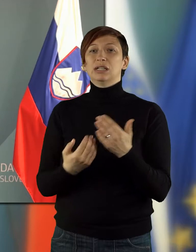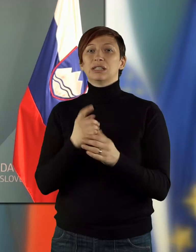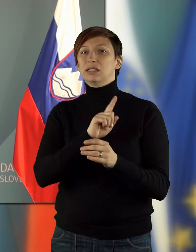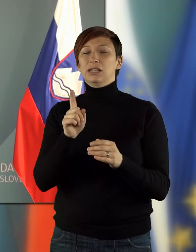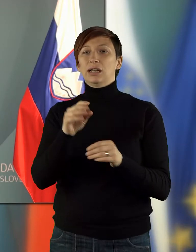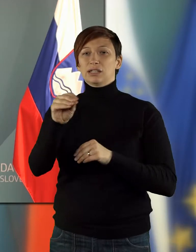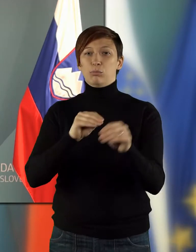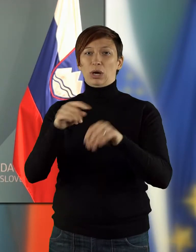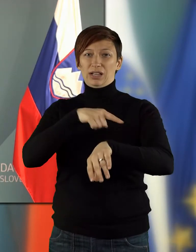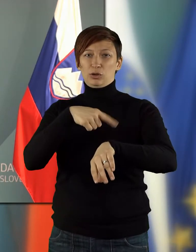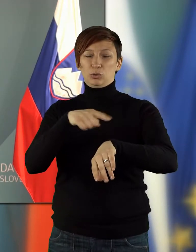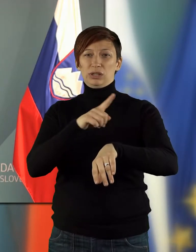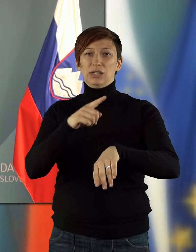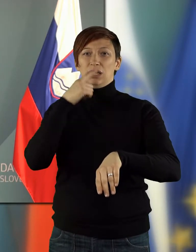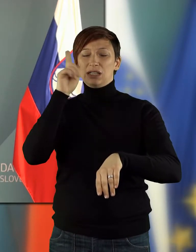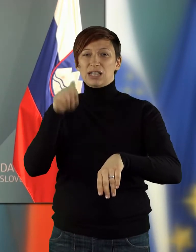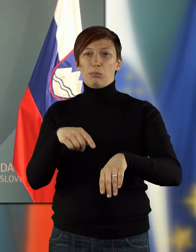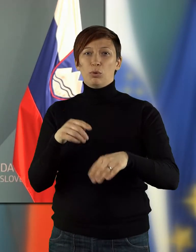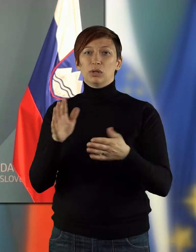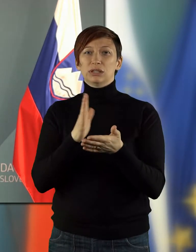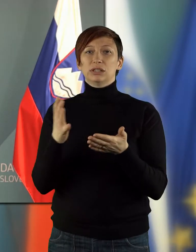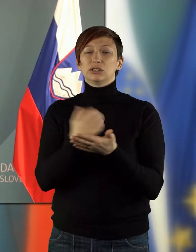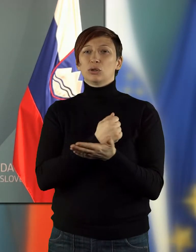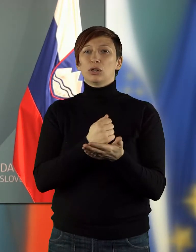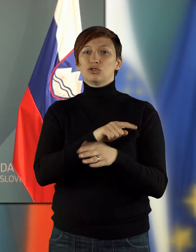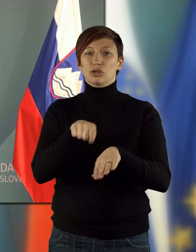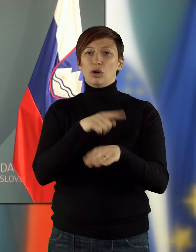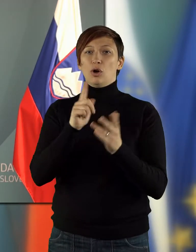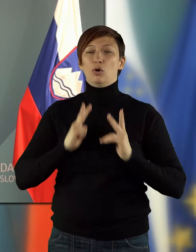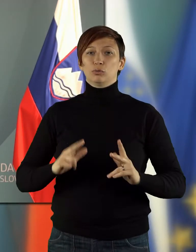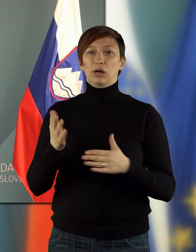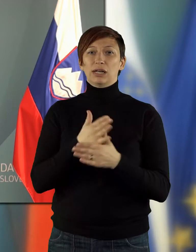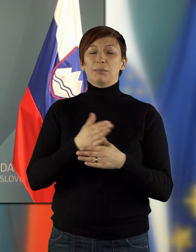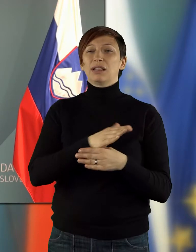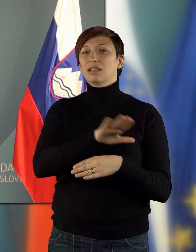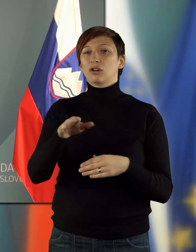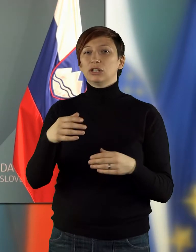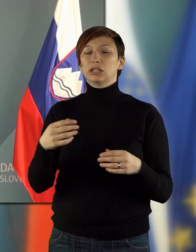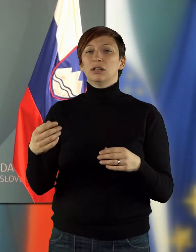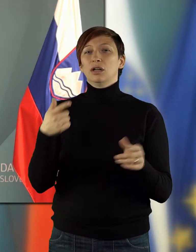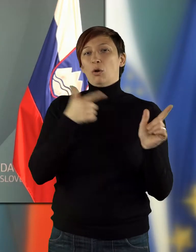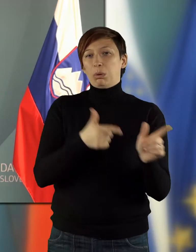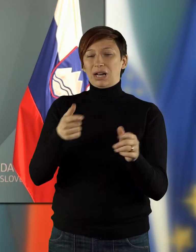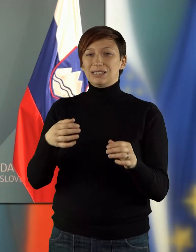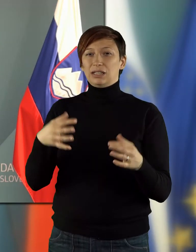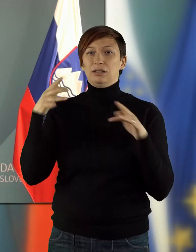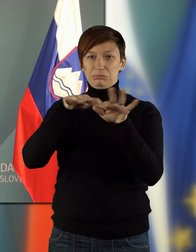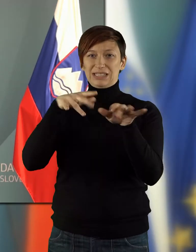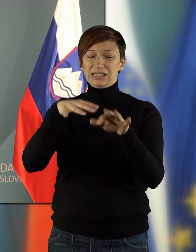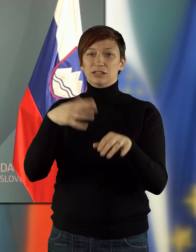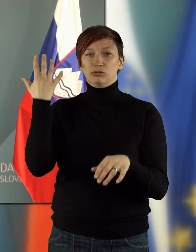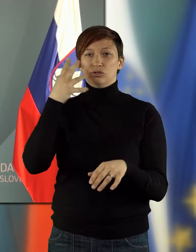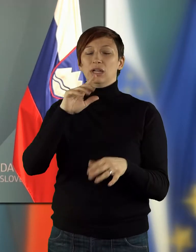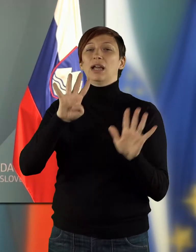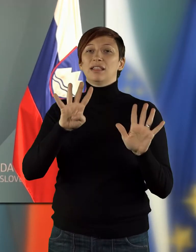odškodninah zaradi nerazporejenih ur in neizkoriščenega odmora na mednarodnih operacijah in misijah, smo v preteklih